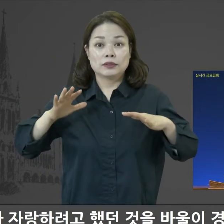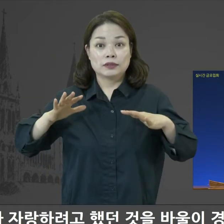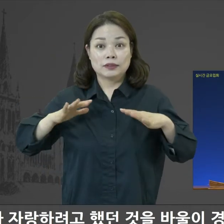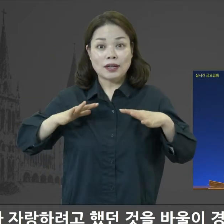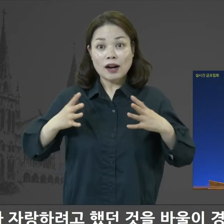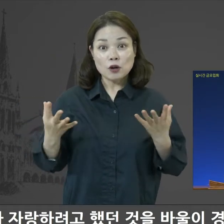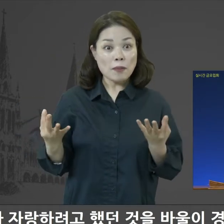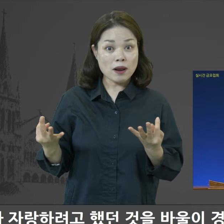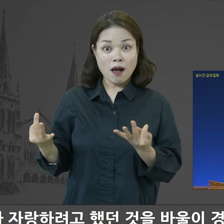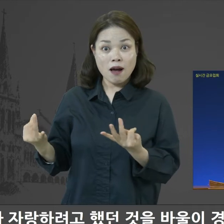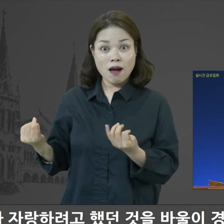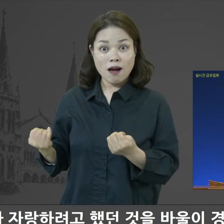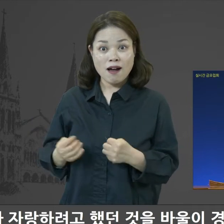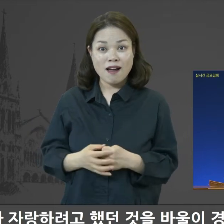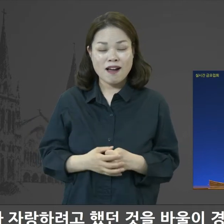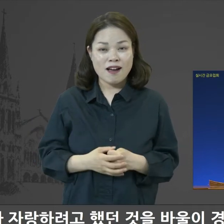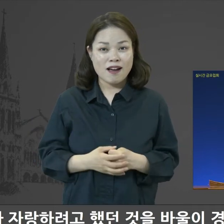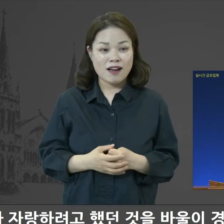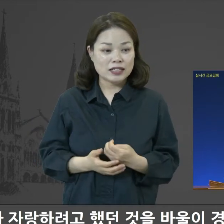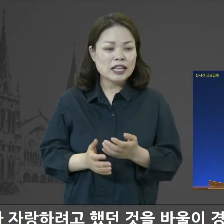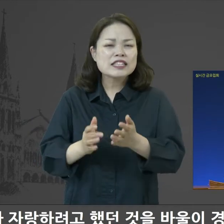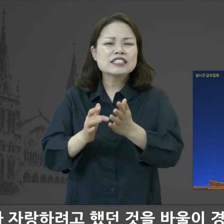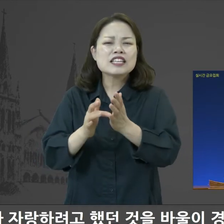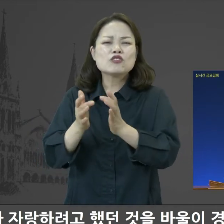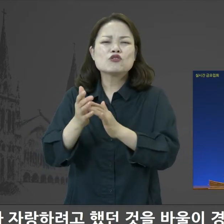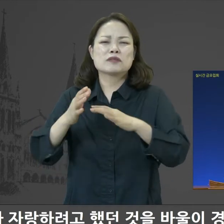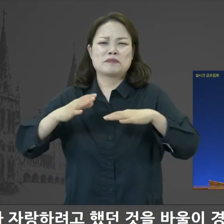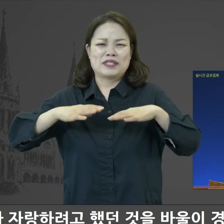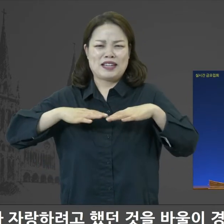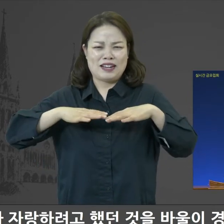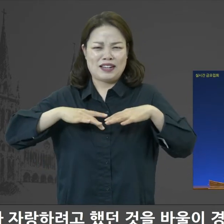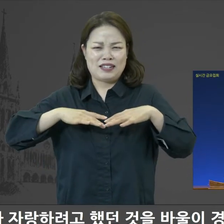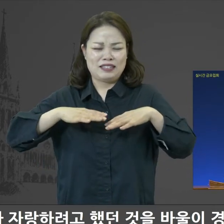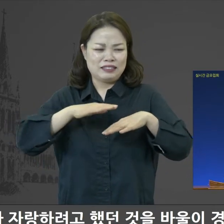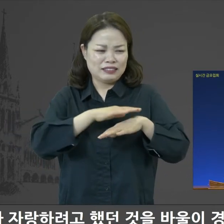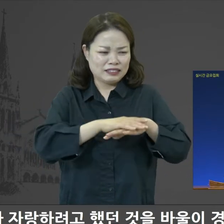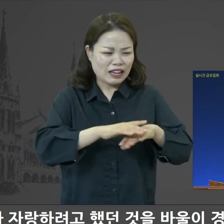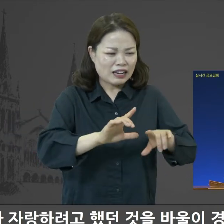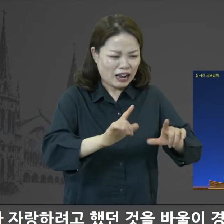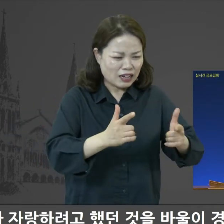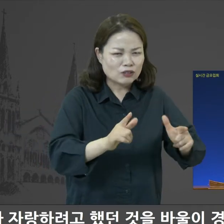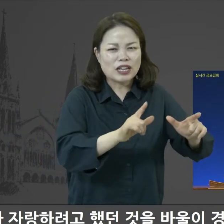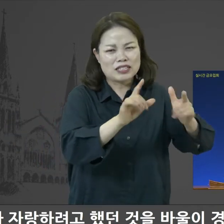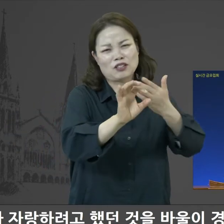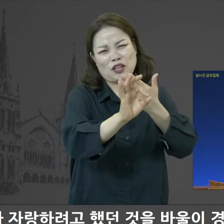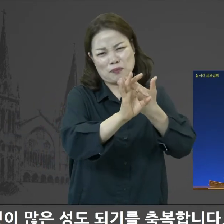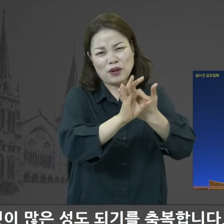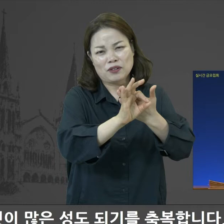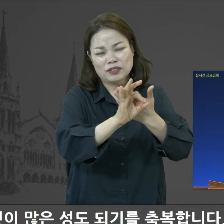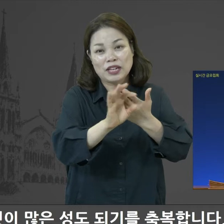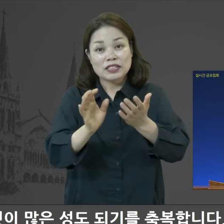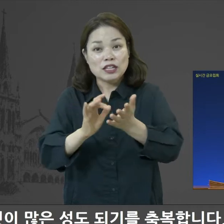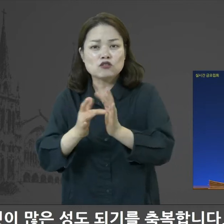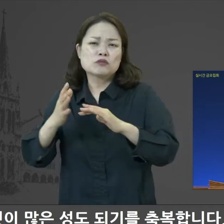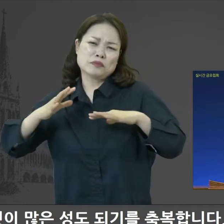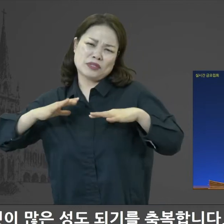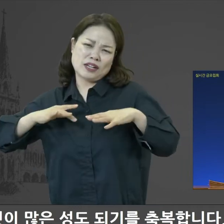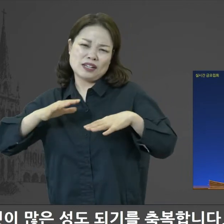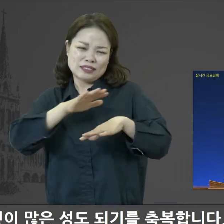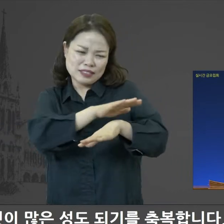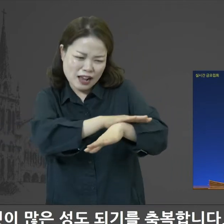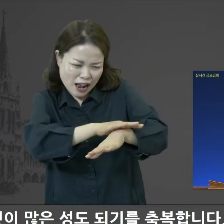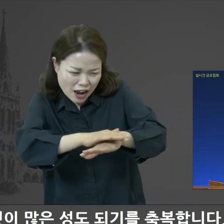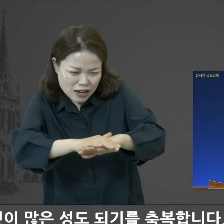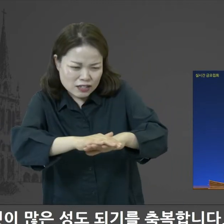많은, 여러분 한번 예수님 자랑 잘 안 하고 사신다면 예수님 자랑